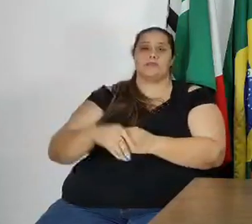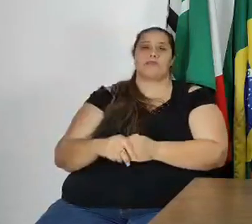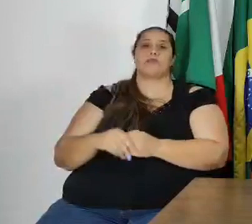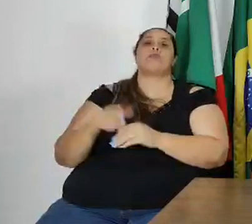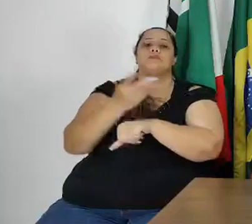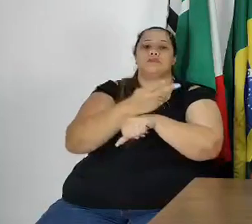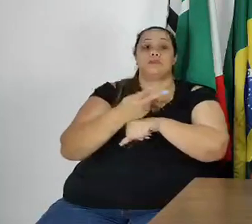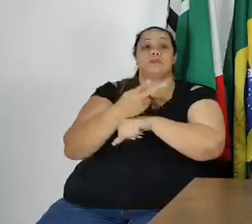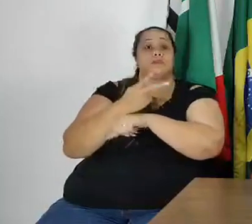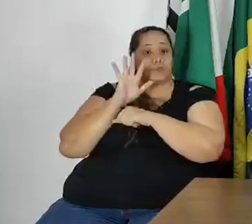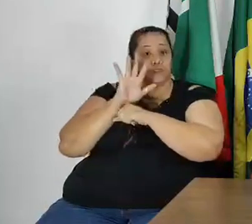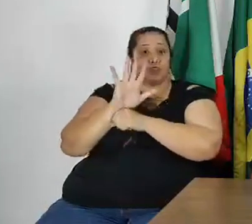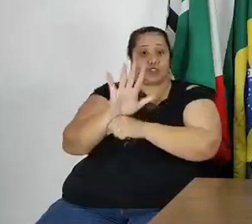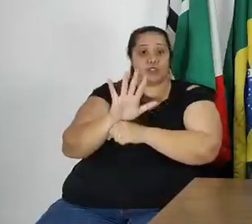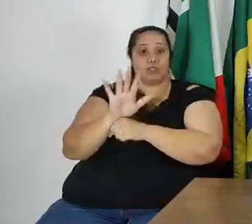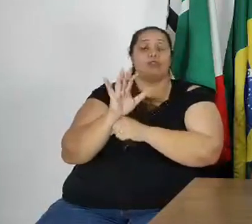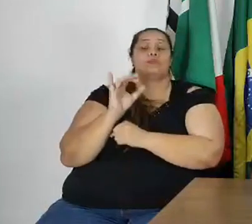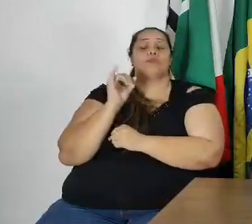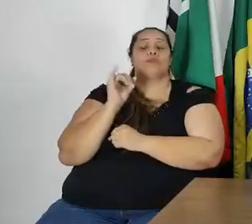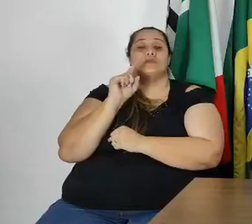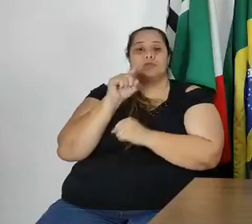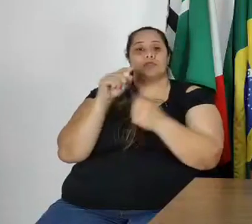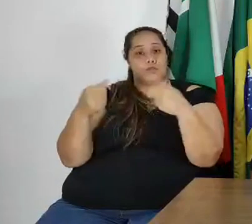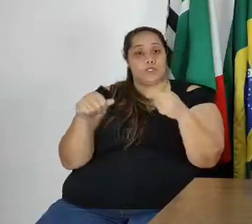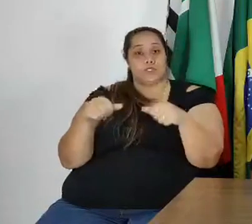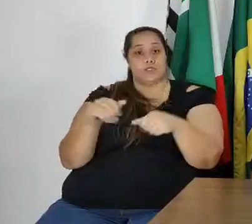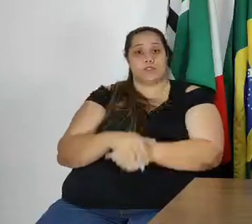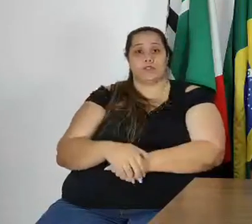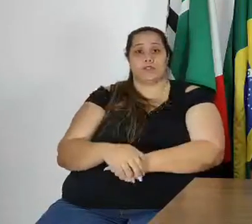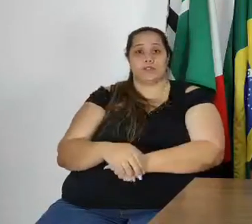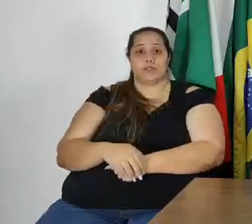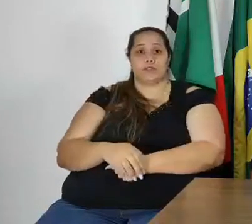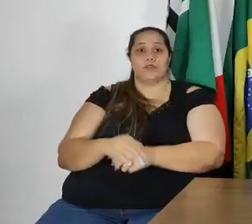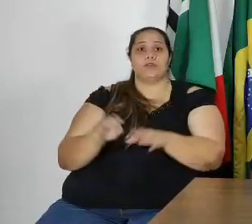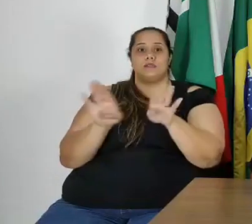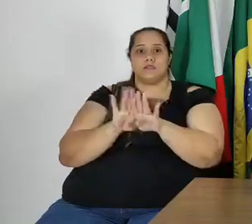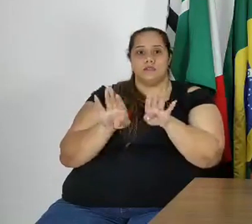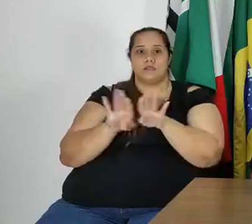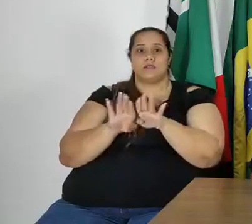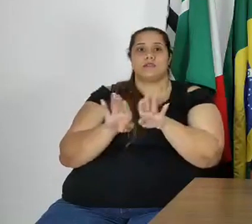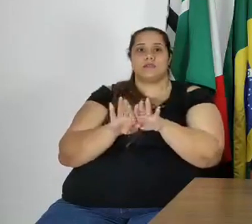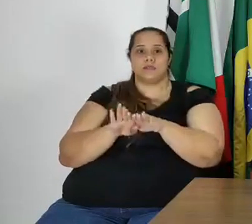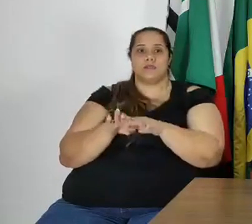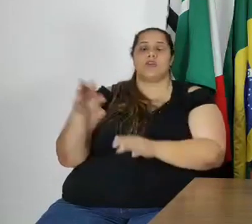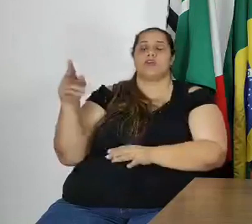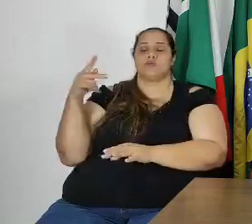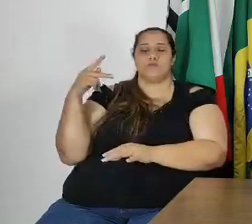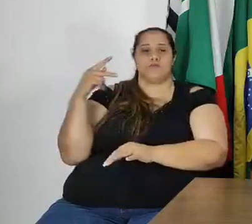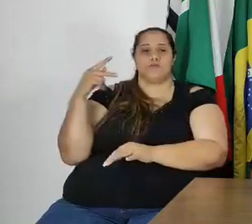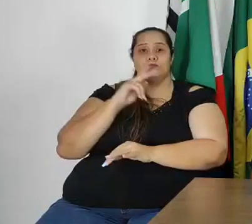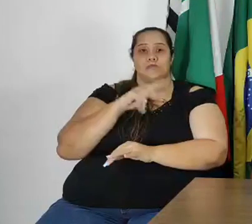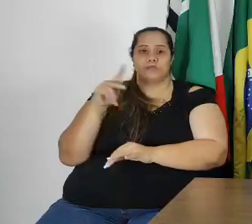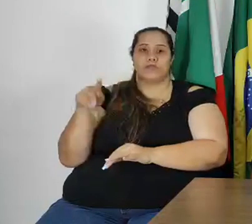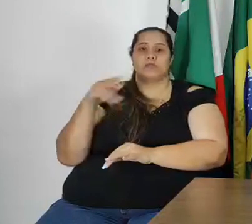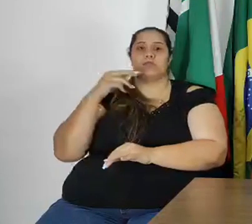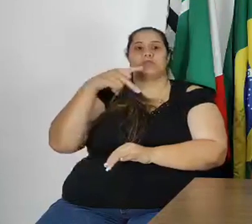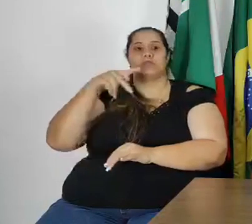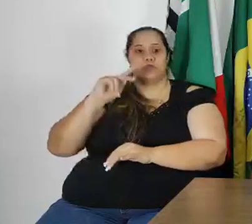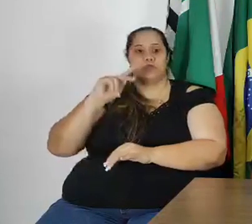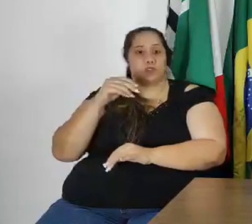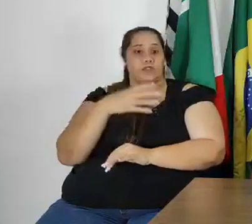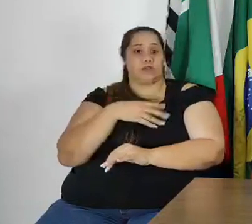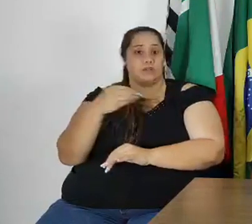procure ajuda quando necessário e seja o verdadeiro professor do seu filho. Estamos em